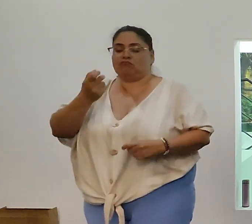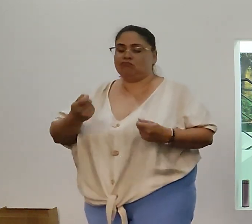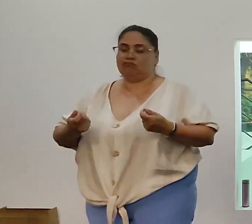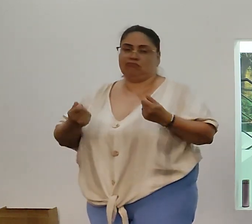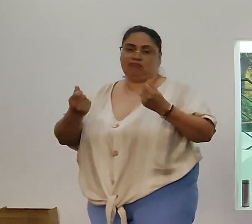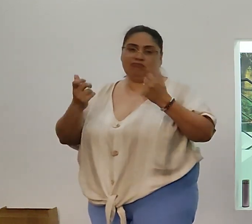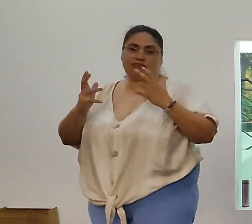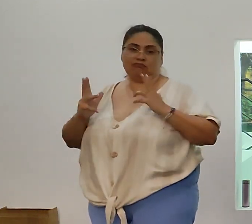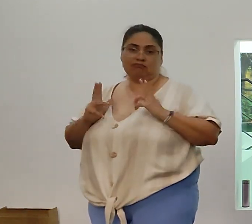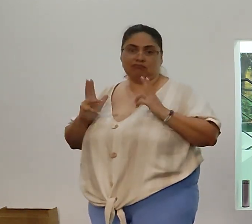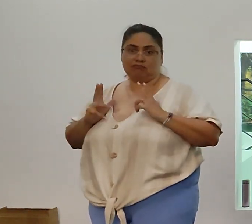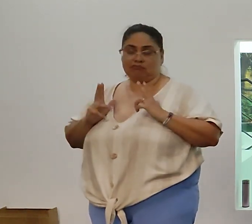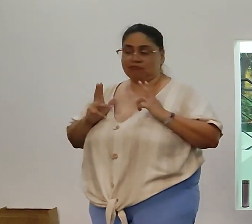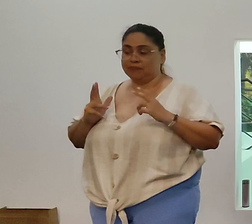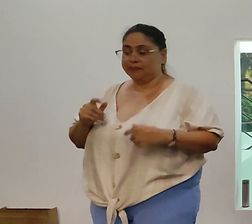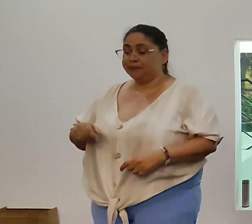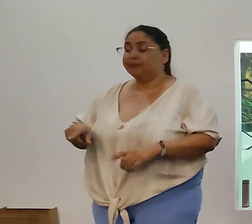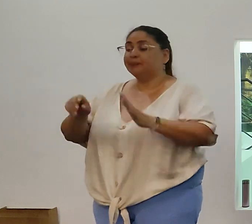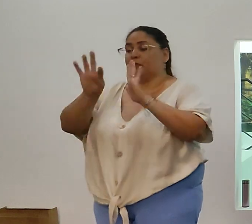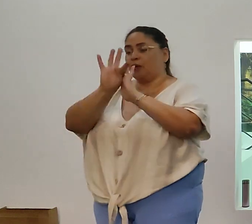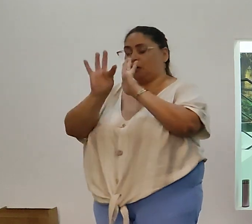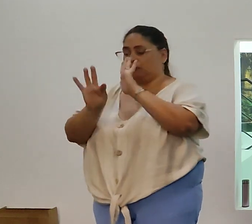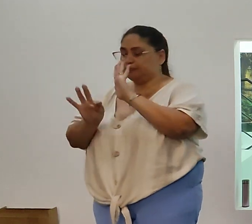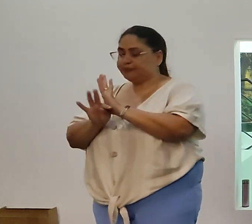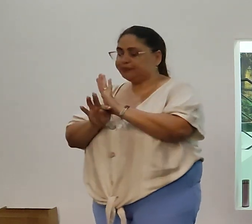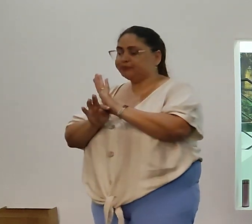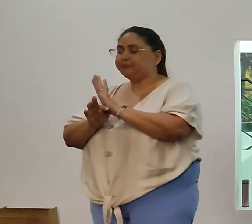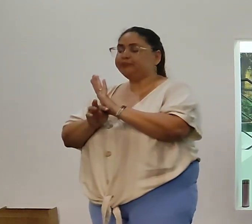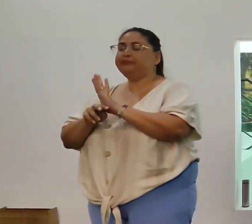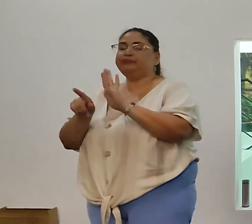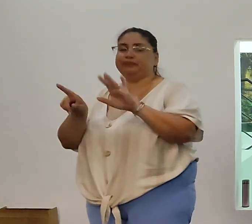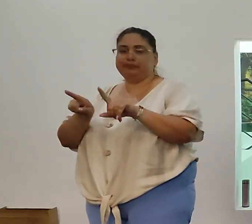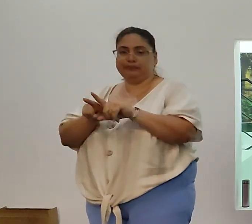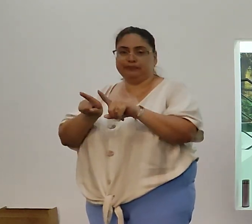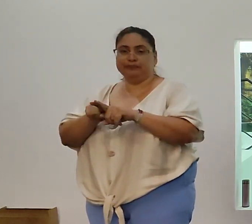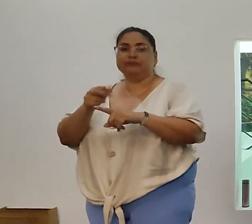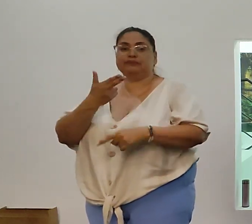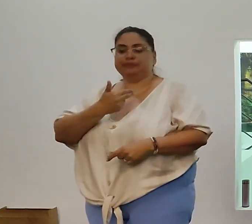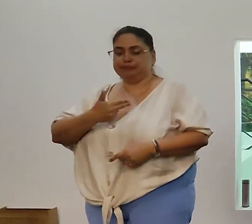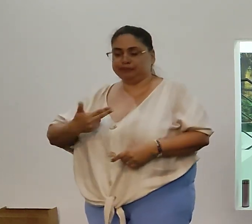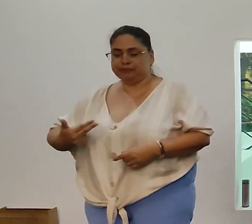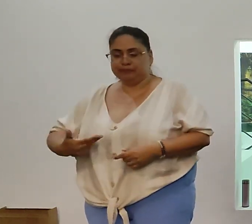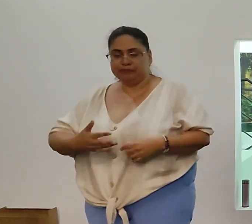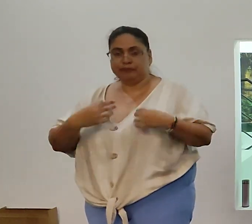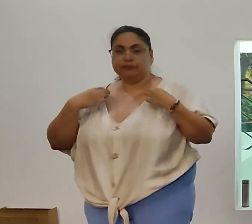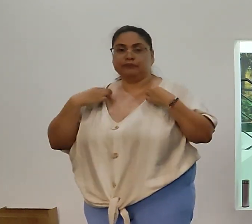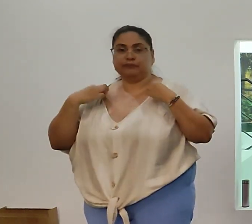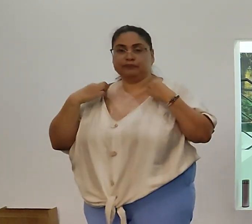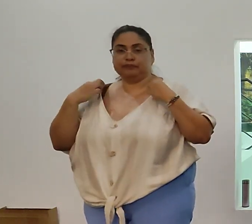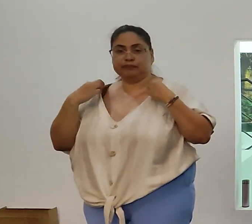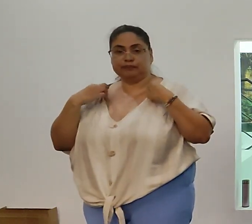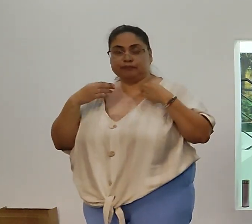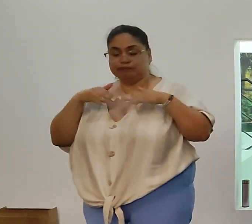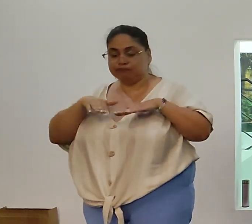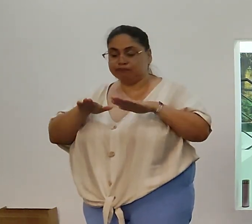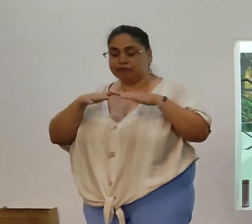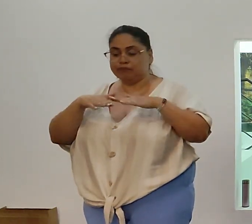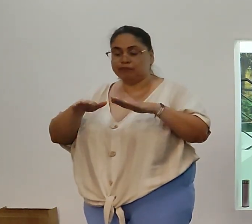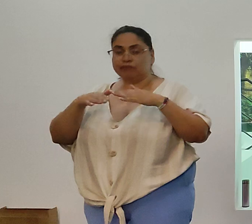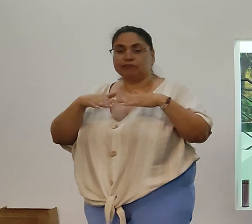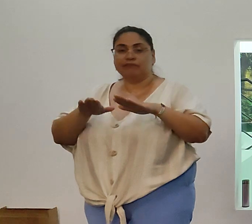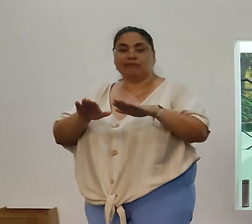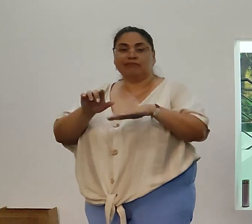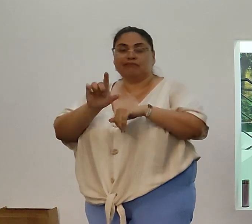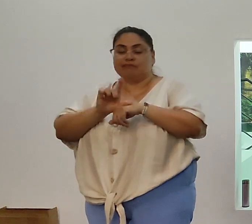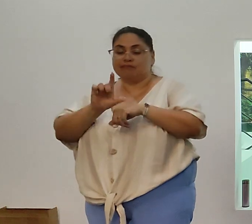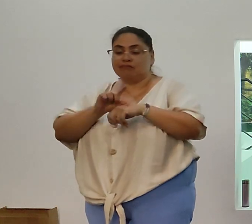rico. O texto também diz que além de ser tingido com púrpura as suas roupas, era de linho fino.